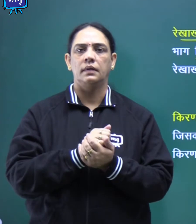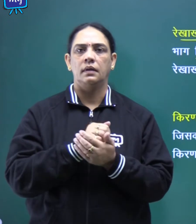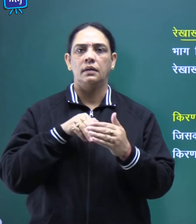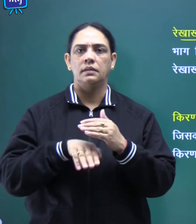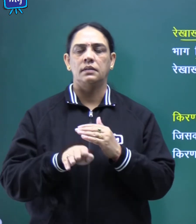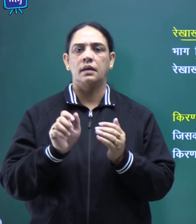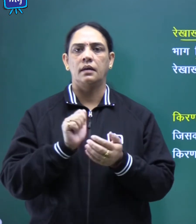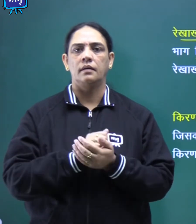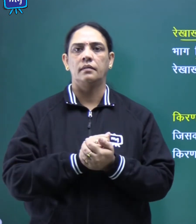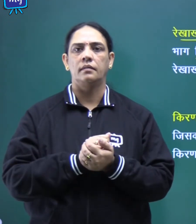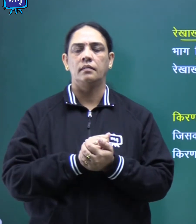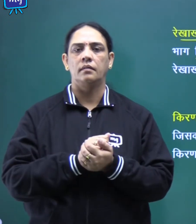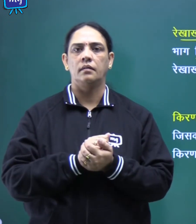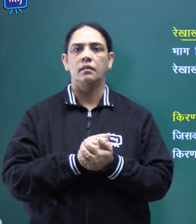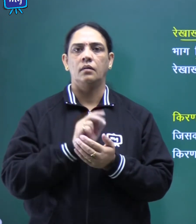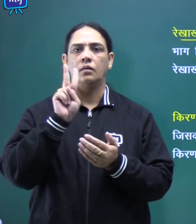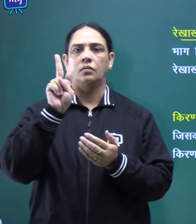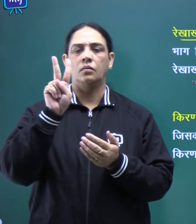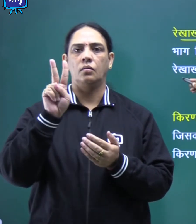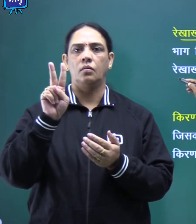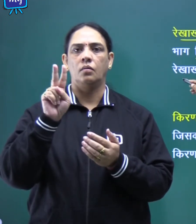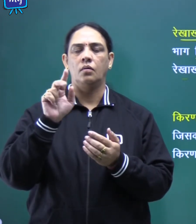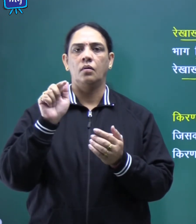जिसके दो अंत बिंदु हो